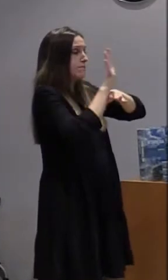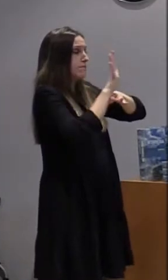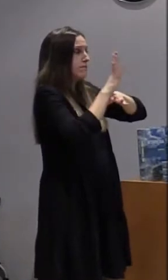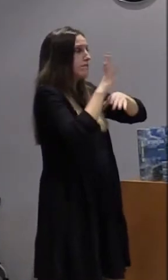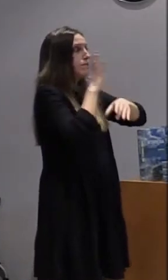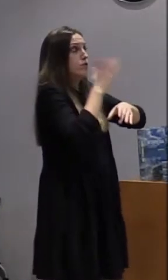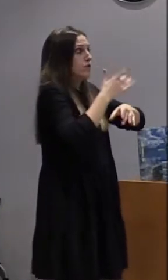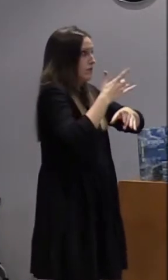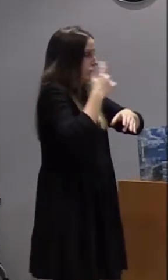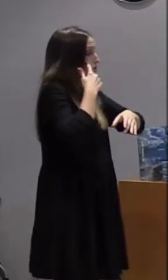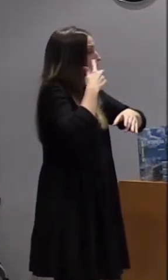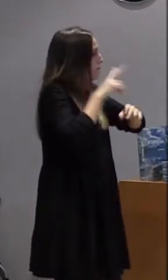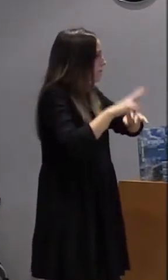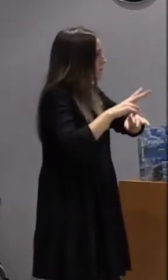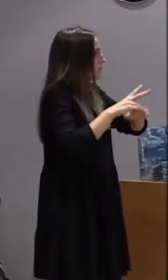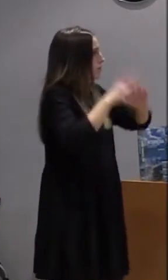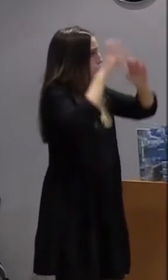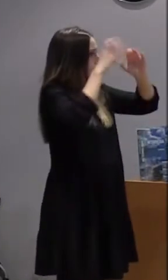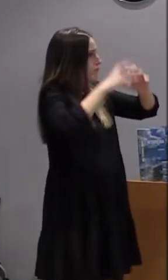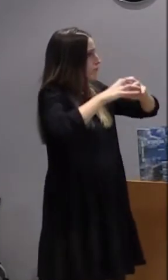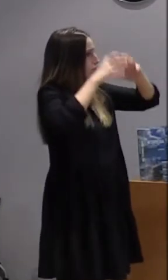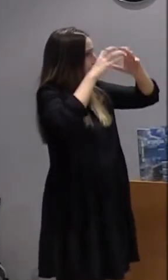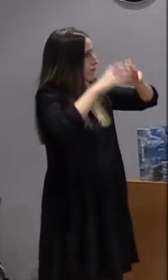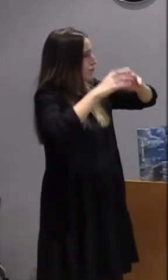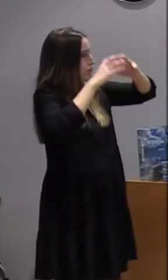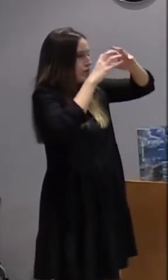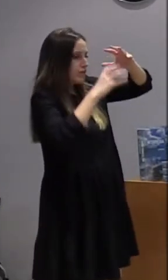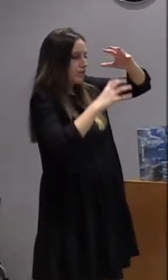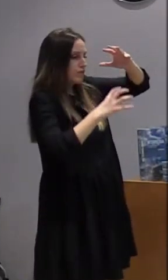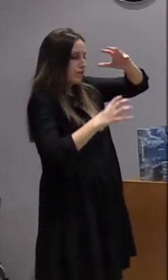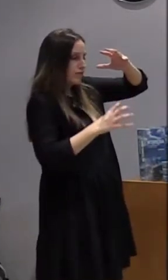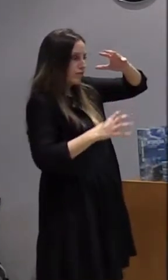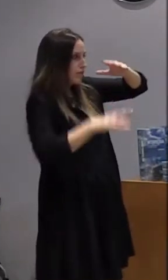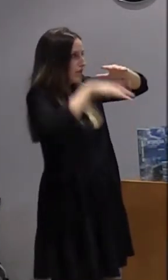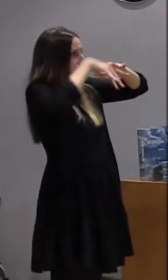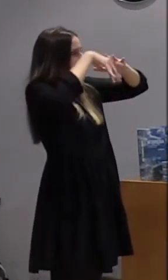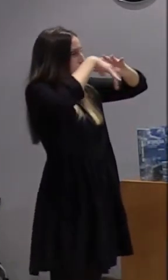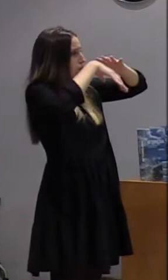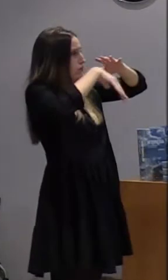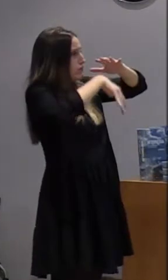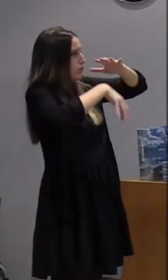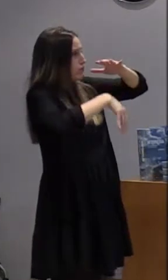observó tormentas y se quedó con eso, de cómo la cortina de precipitación,